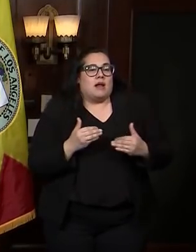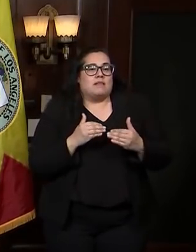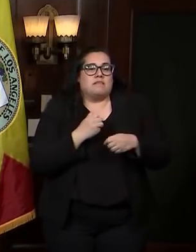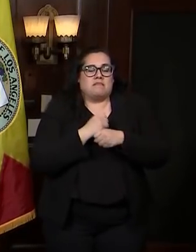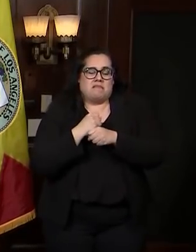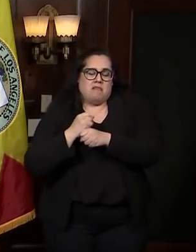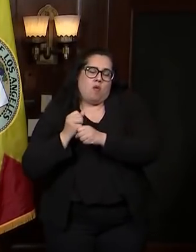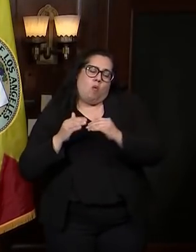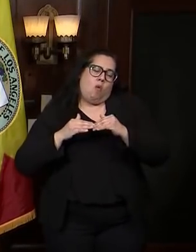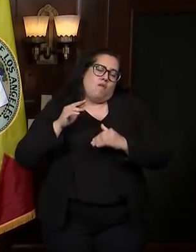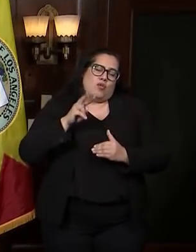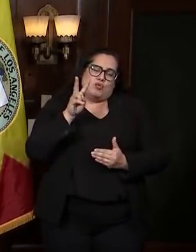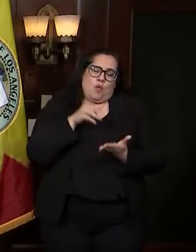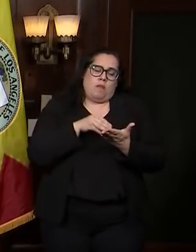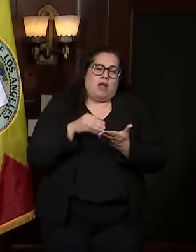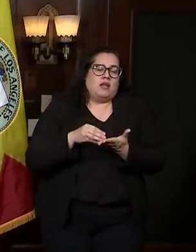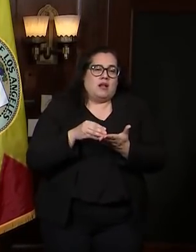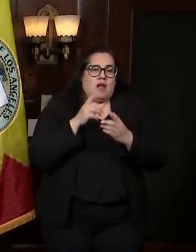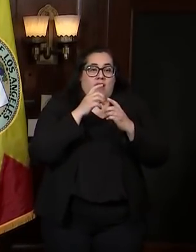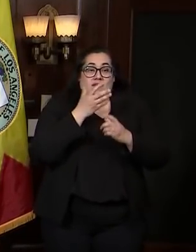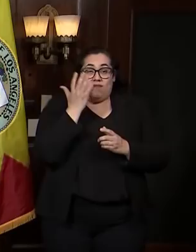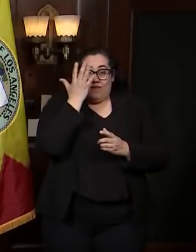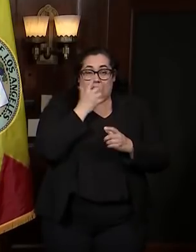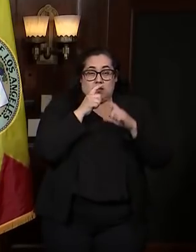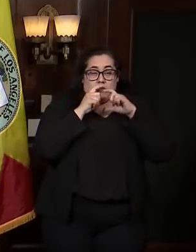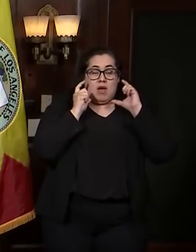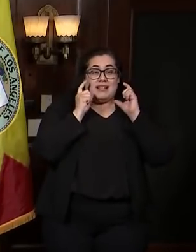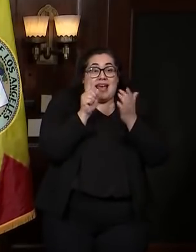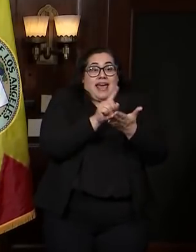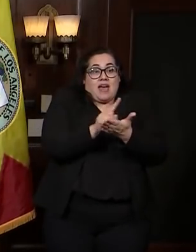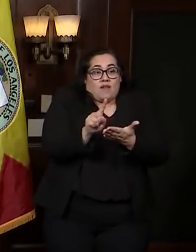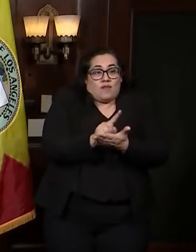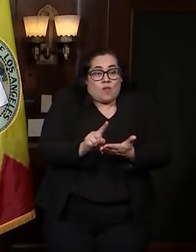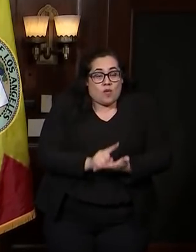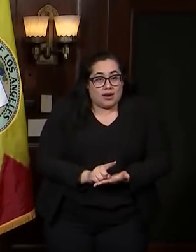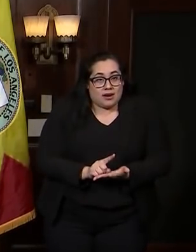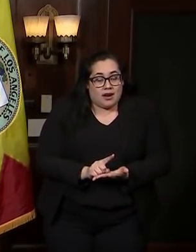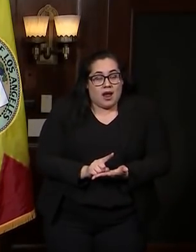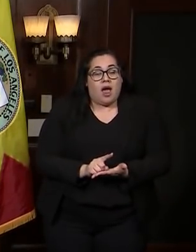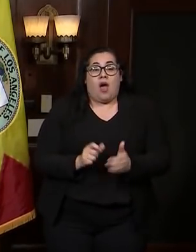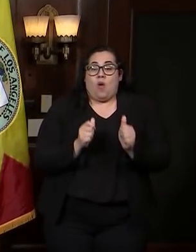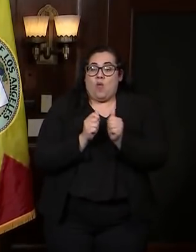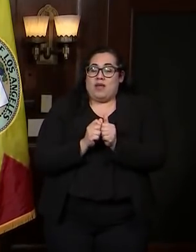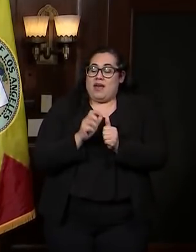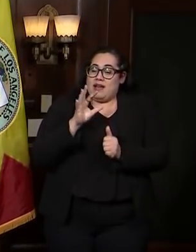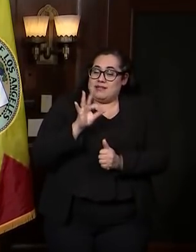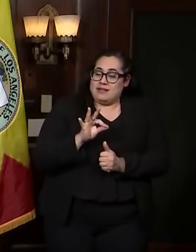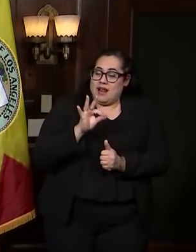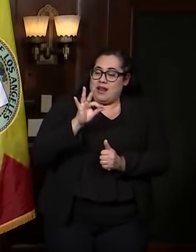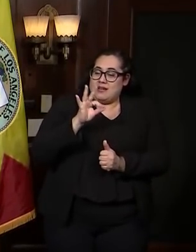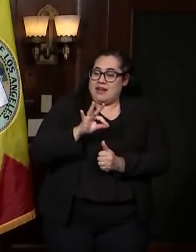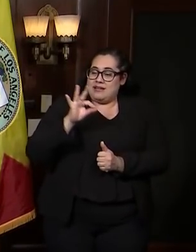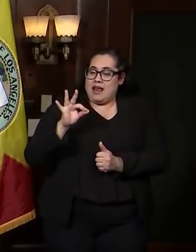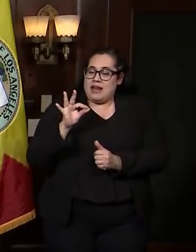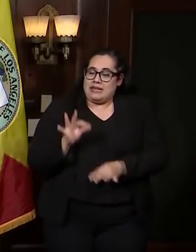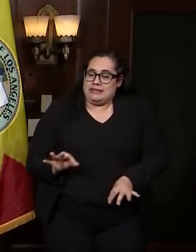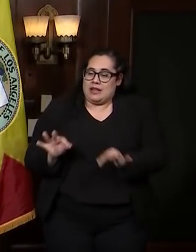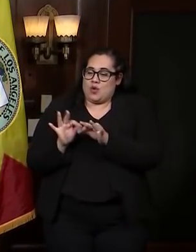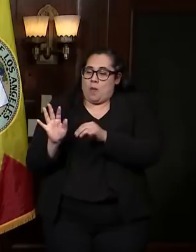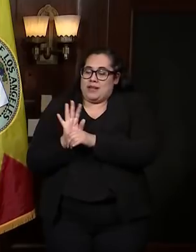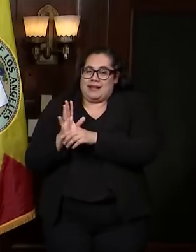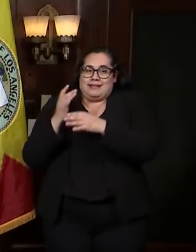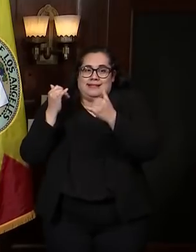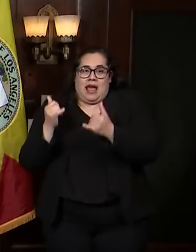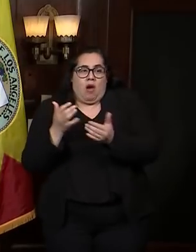coberturas para caras cada semana. Y con 99 empresas esenciales que ya